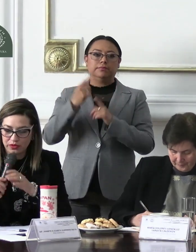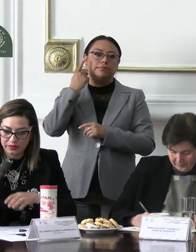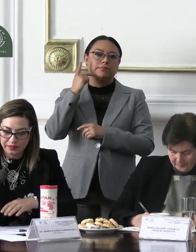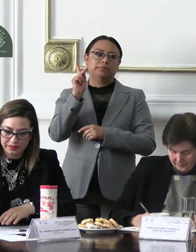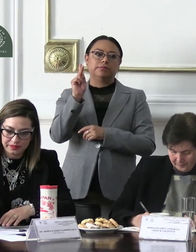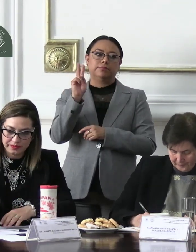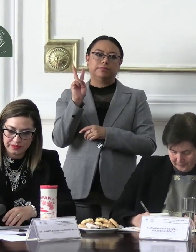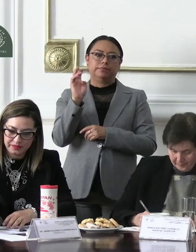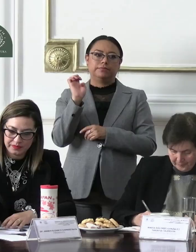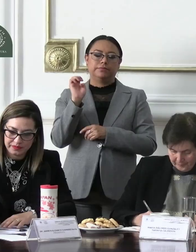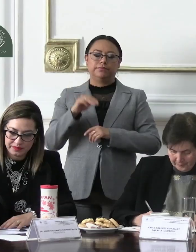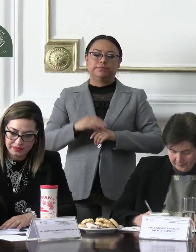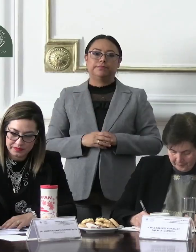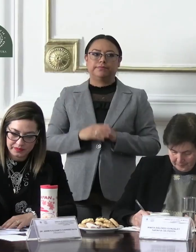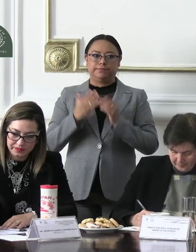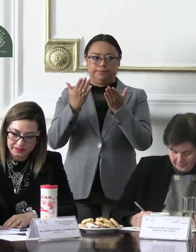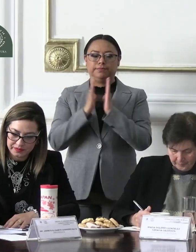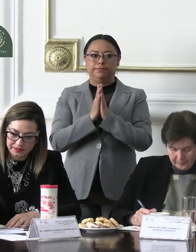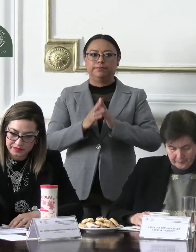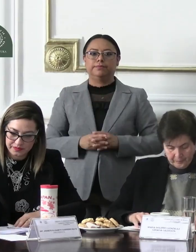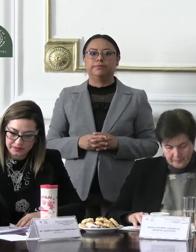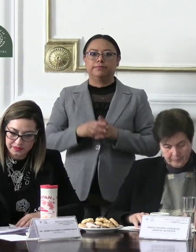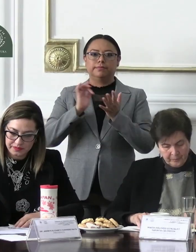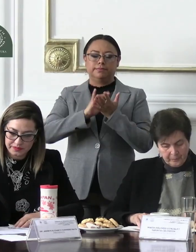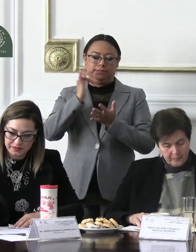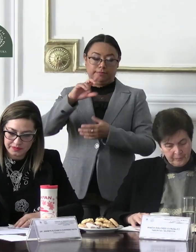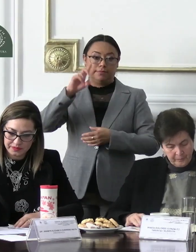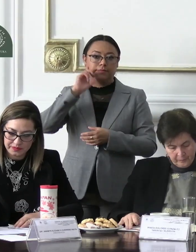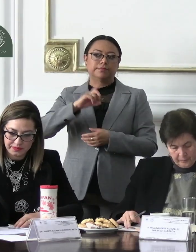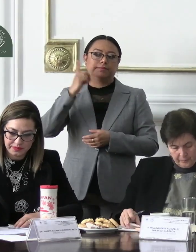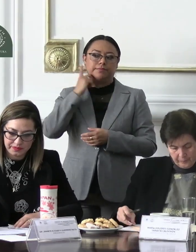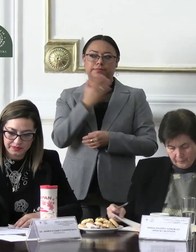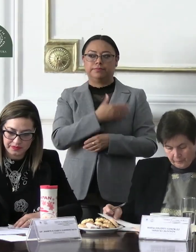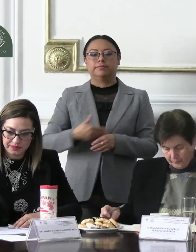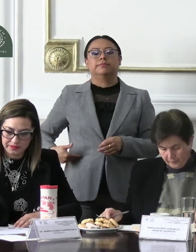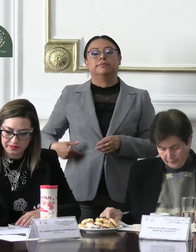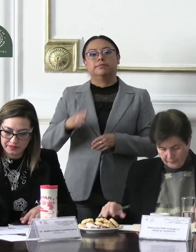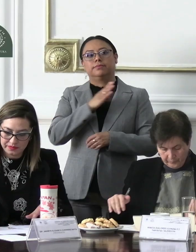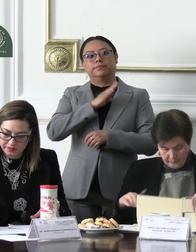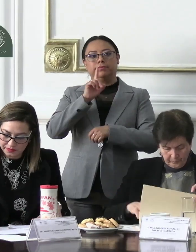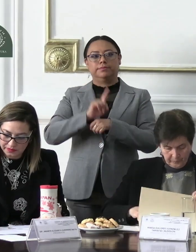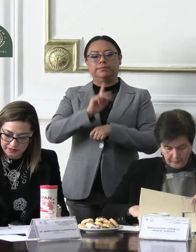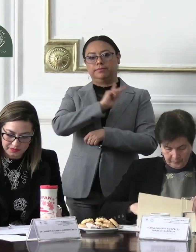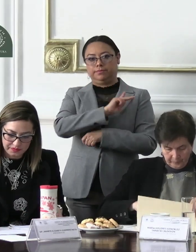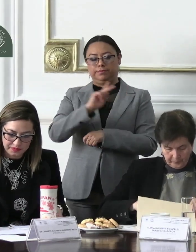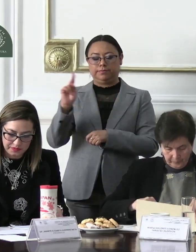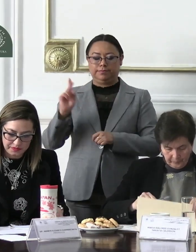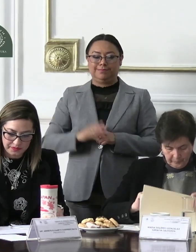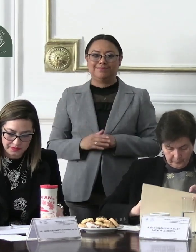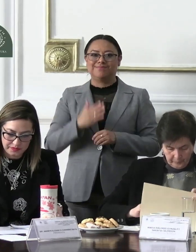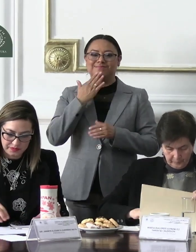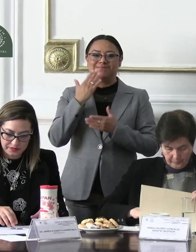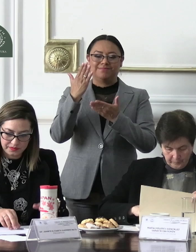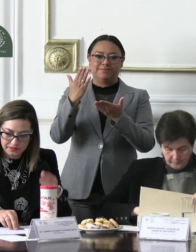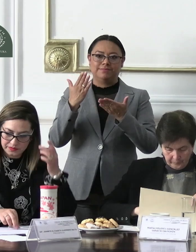por favor. Gracias, diputadas. Gracias, diputada presidenta. Buenos días a todos y a todas. Bienvenido a todo su